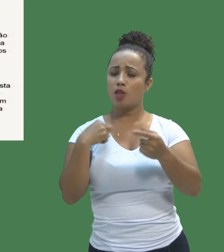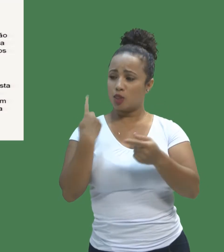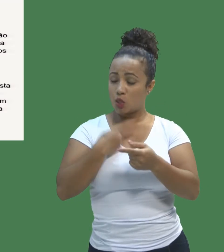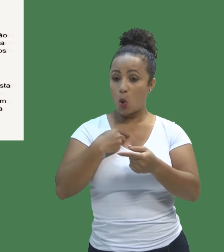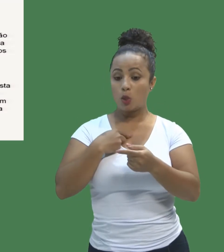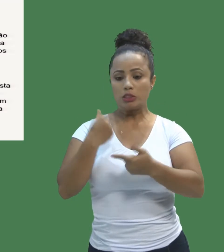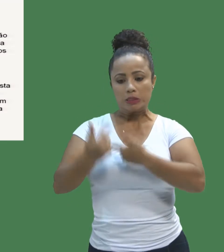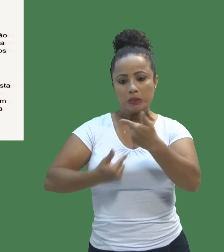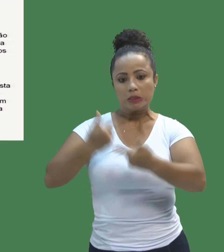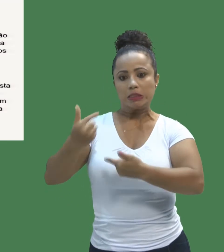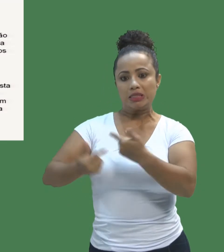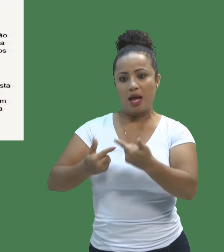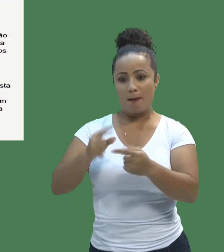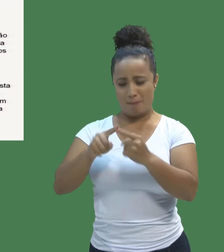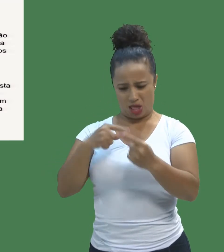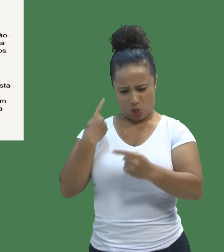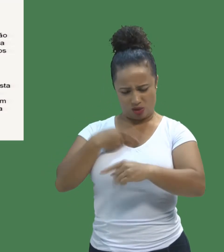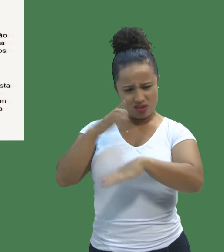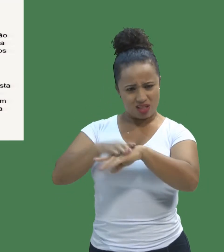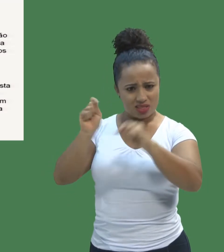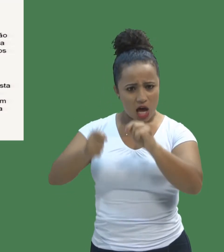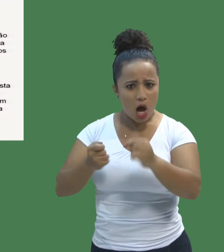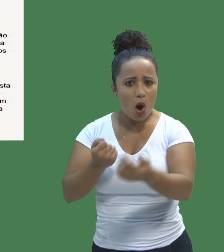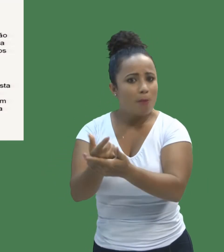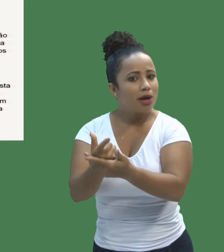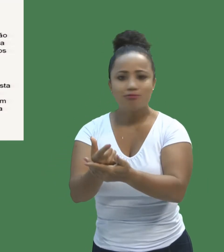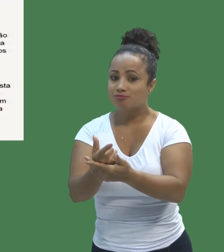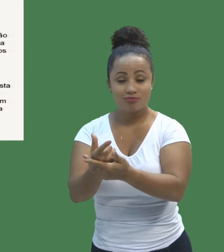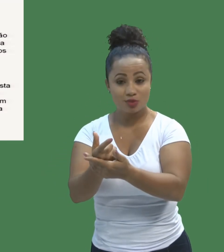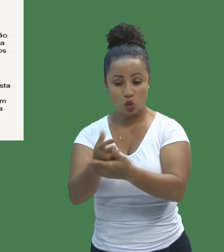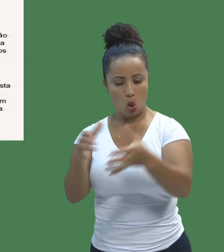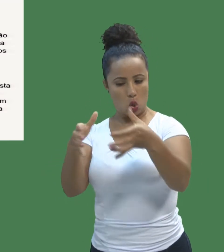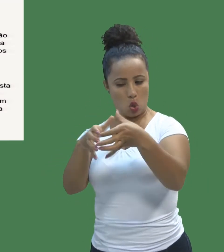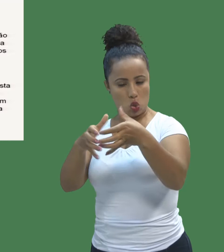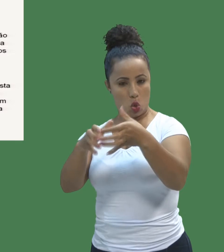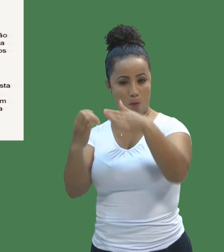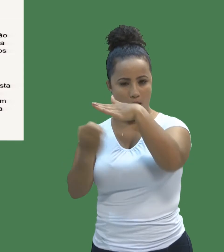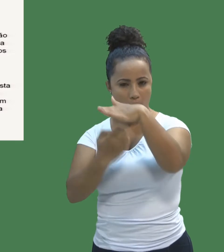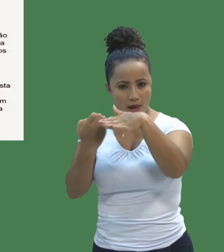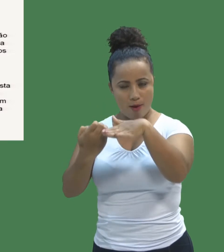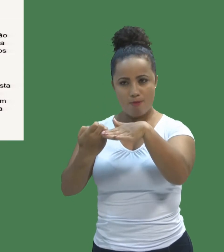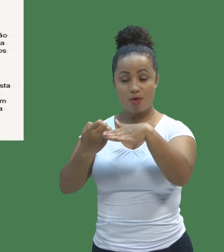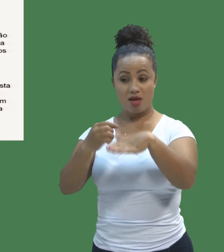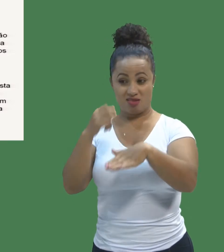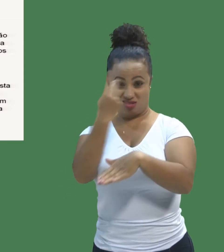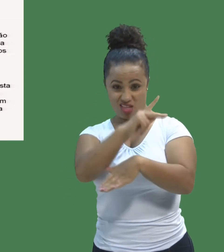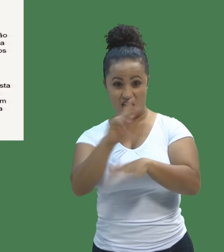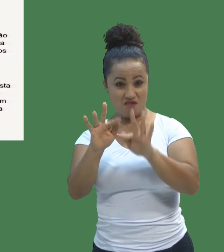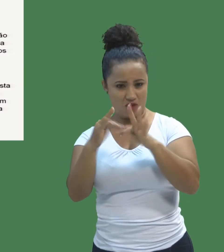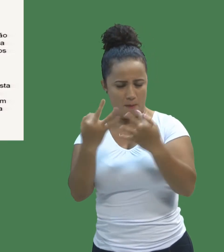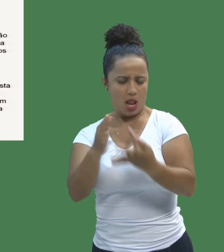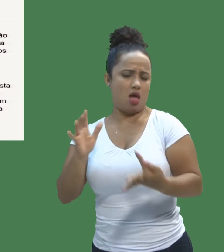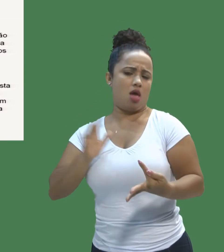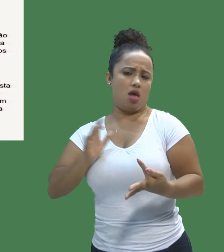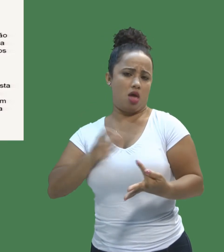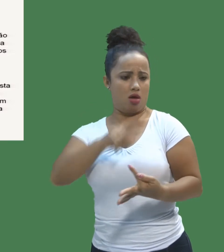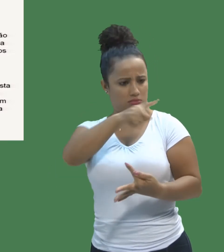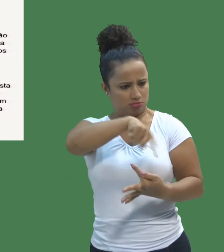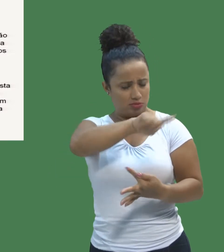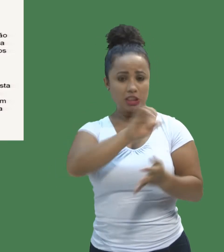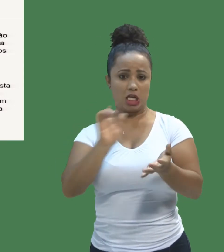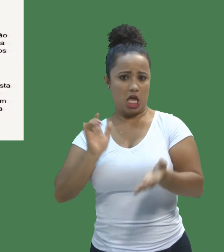cima, agradamos ao governo que aí está, aceitando um salário de fome e péssimas condições de